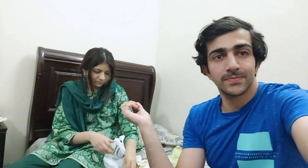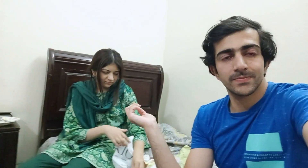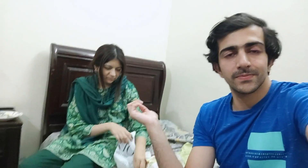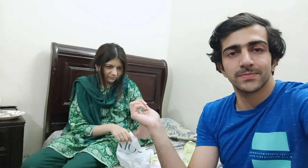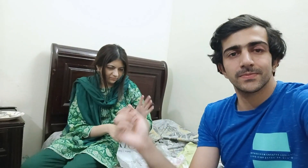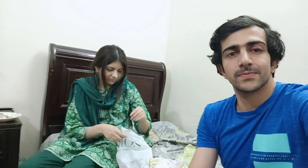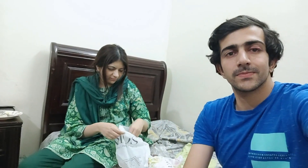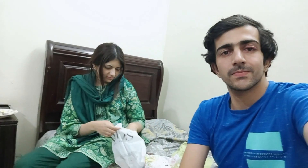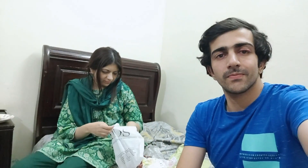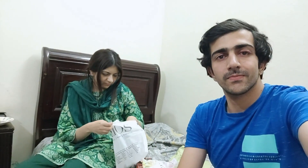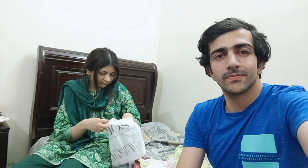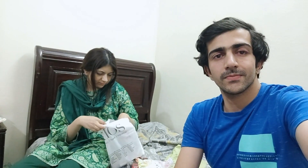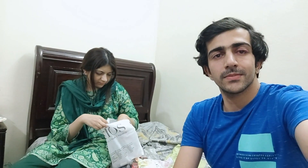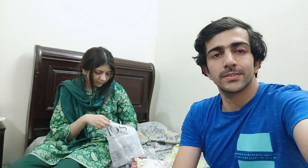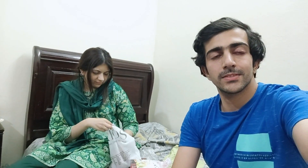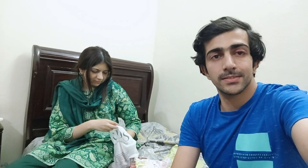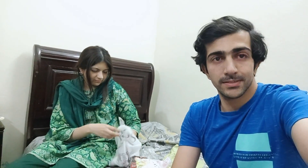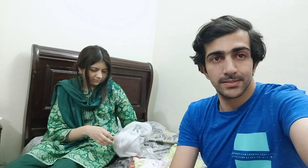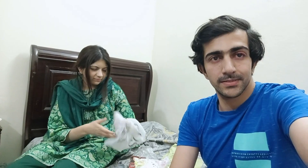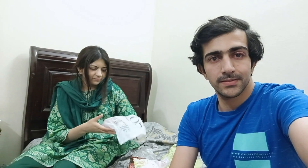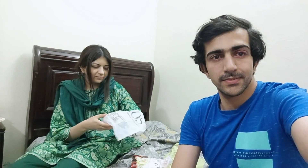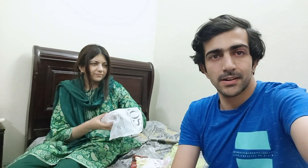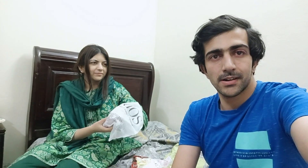ये है रिंग, है छोड़ो।